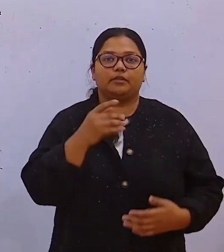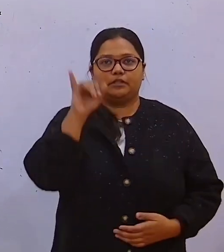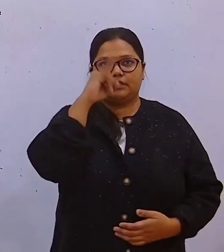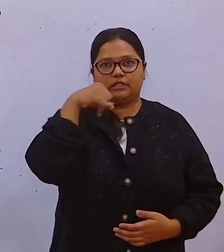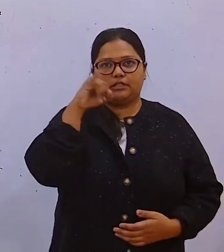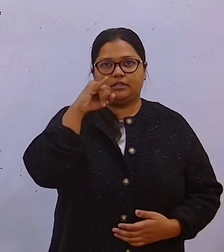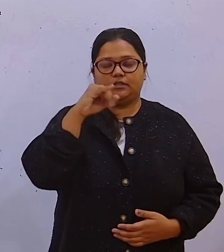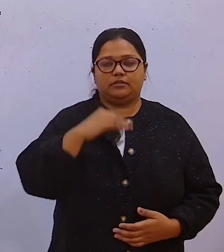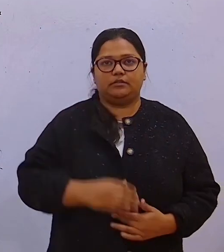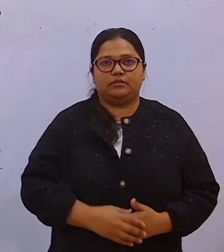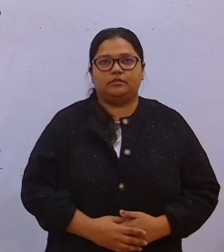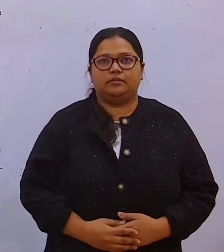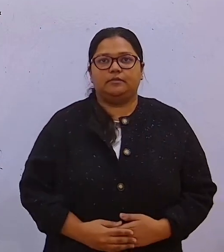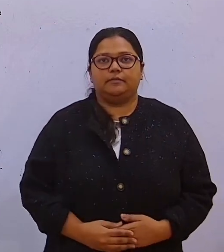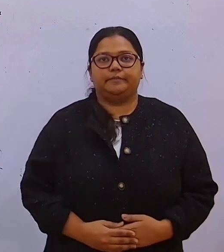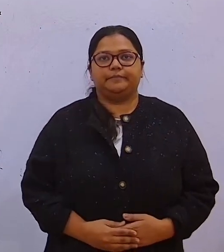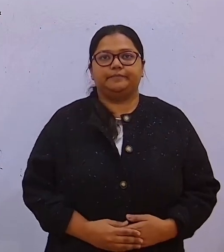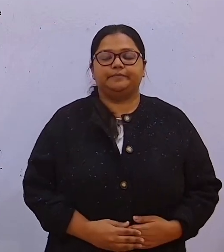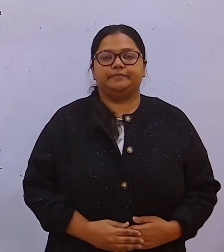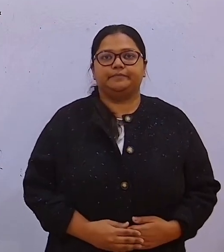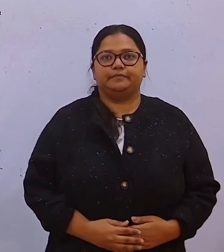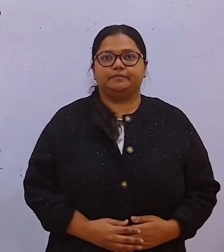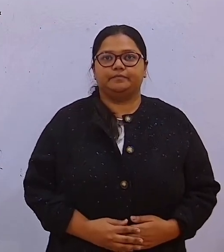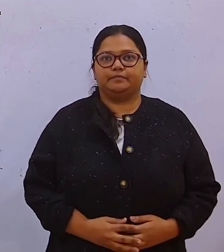ठीक है।